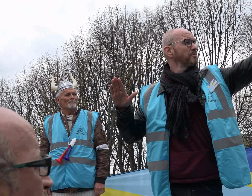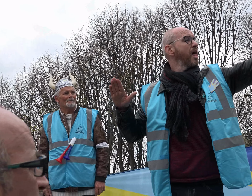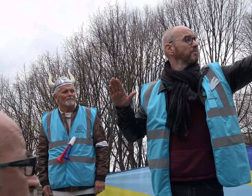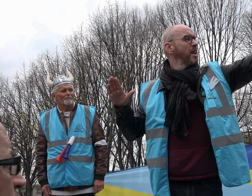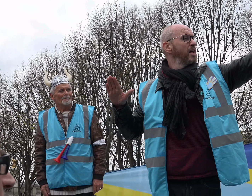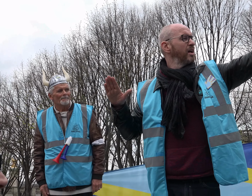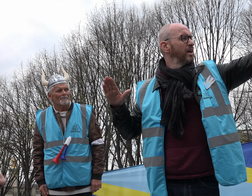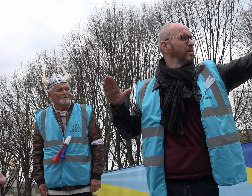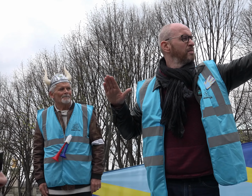Interpellez-le.